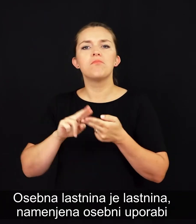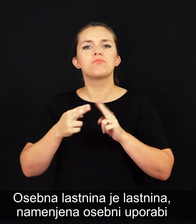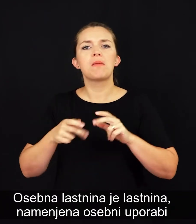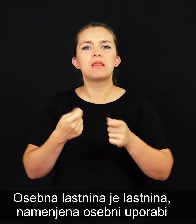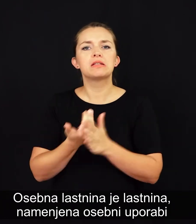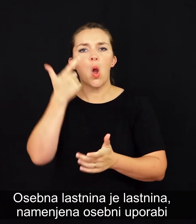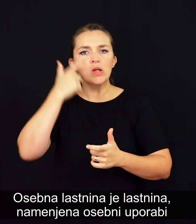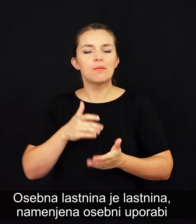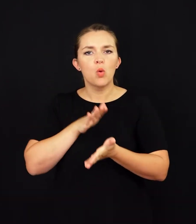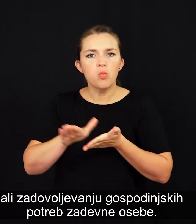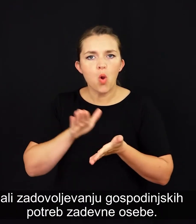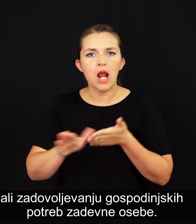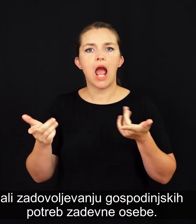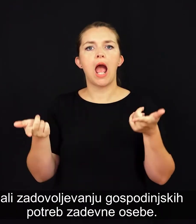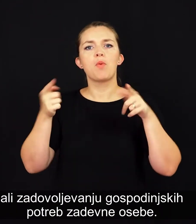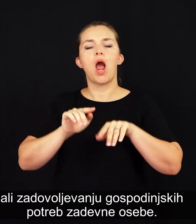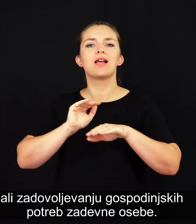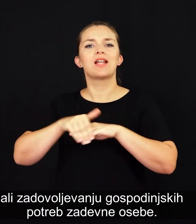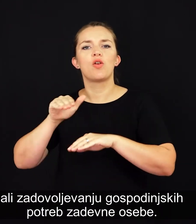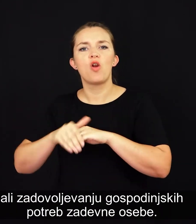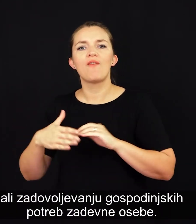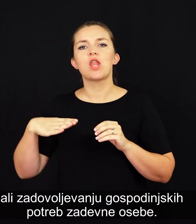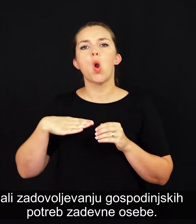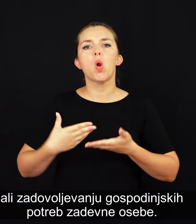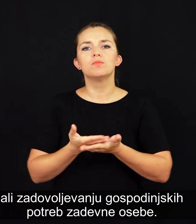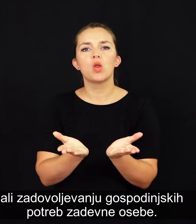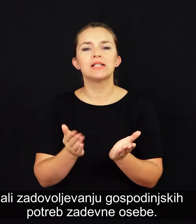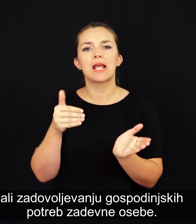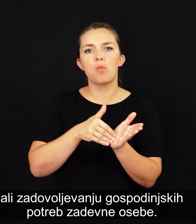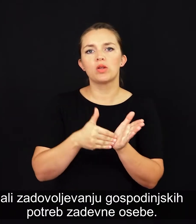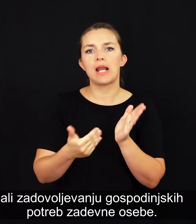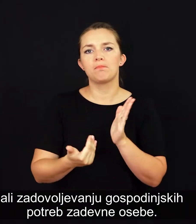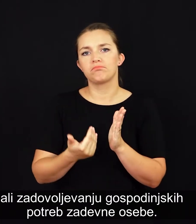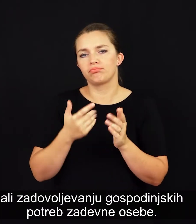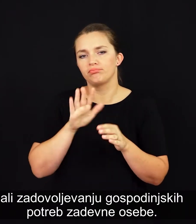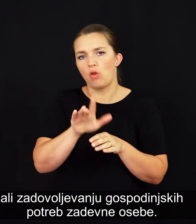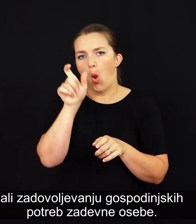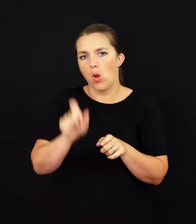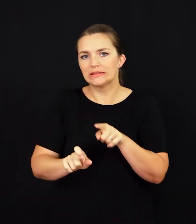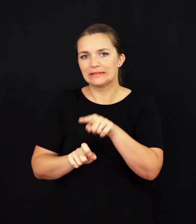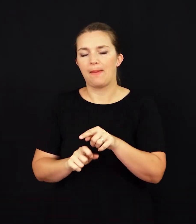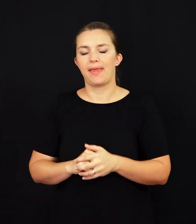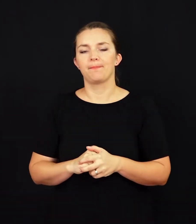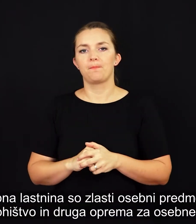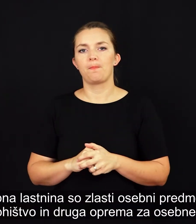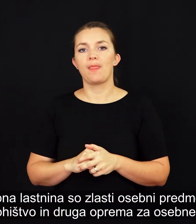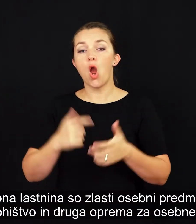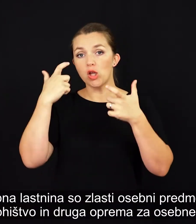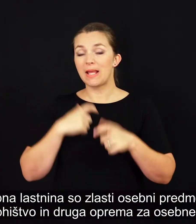osebni uporabi ali zadovoljevanju gospodinjskih potreb zadevne osebe. Osebna lastnina